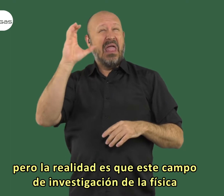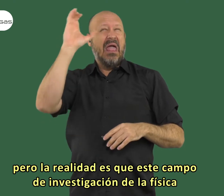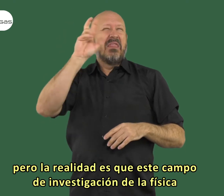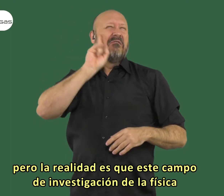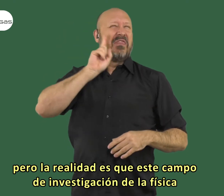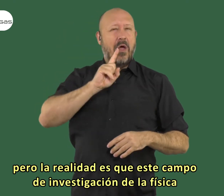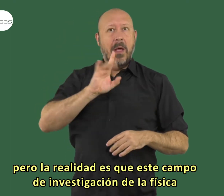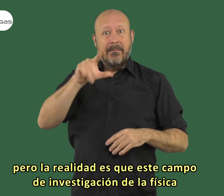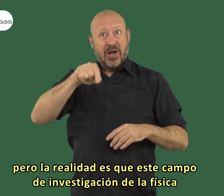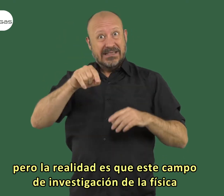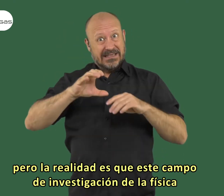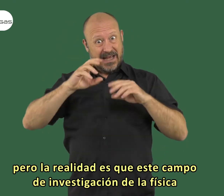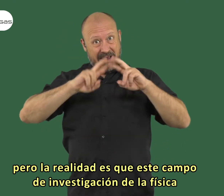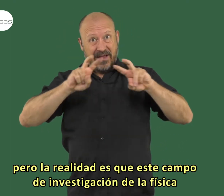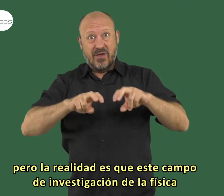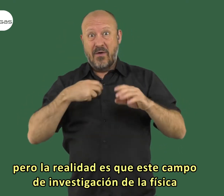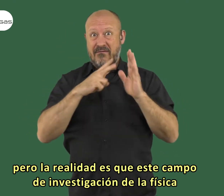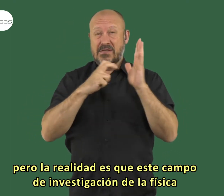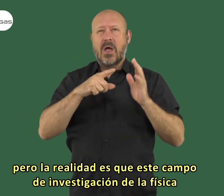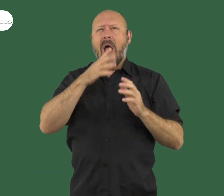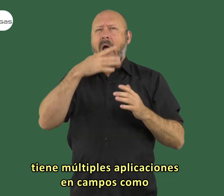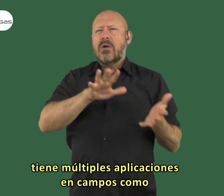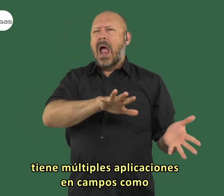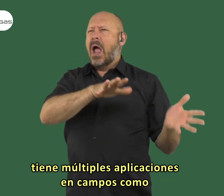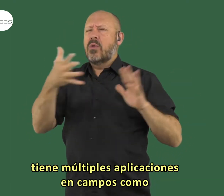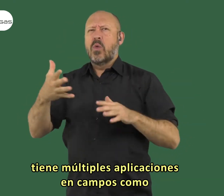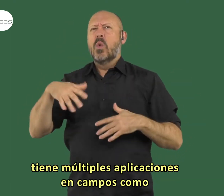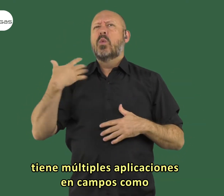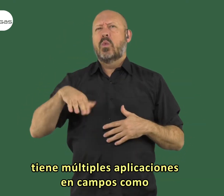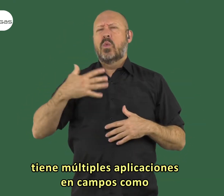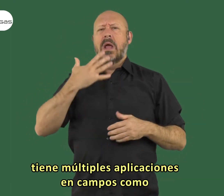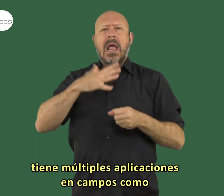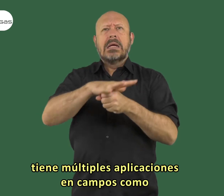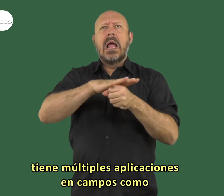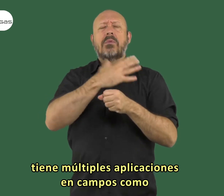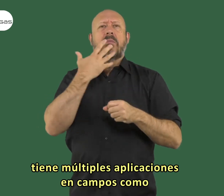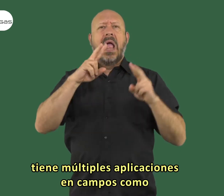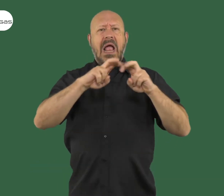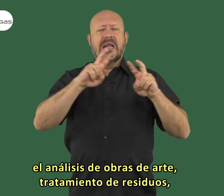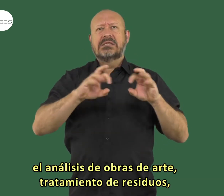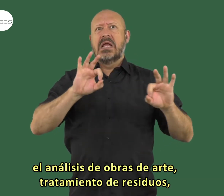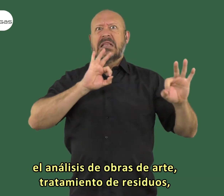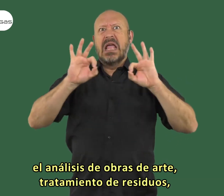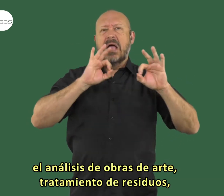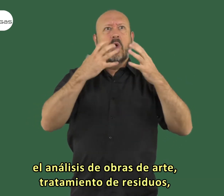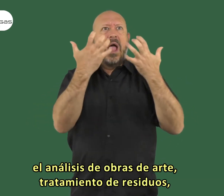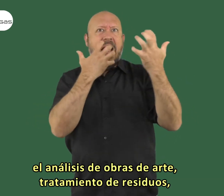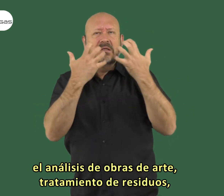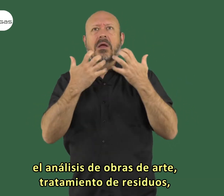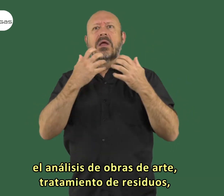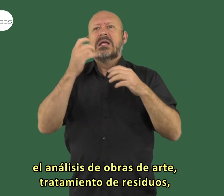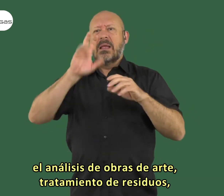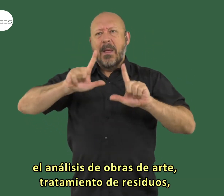ficción, pero la realidad es que este campo de investigación de la física tiene múltiples aplicaciones en campos como el análisis de obras de